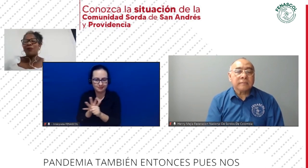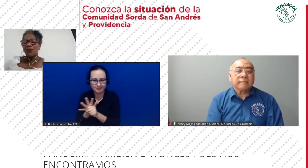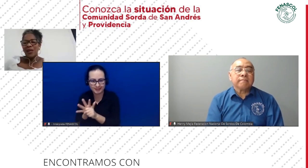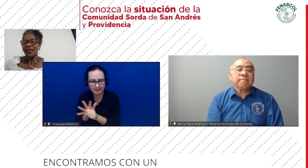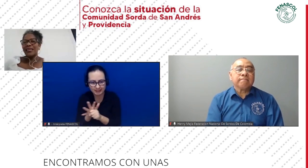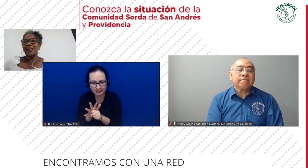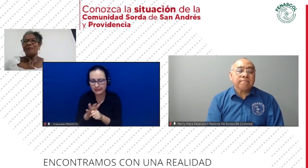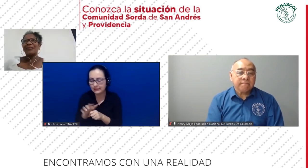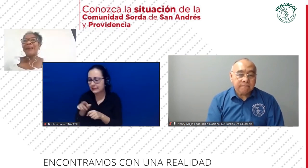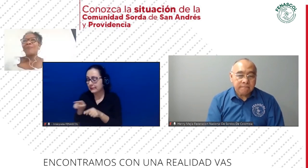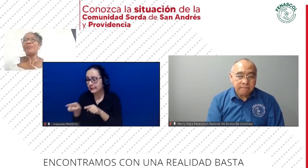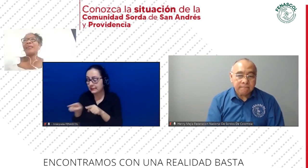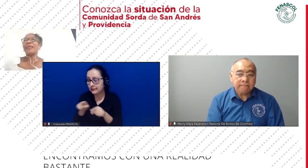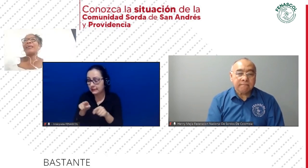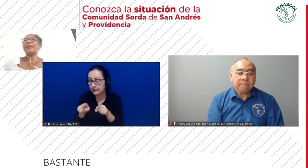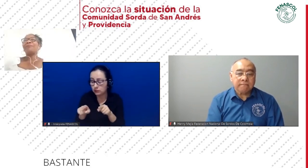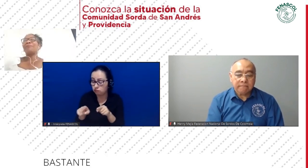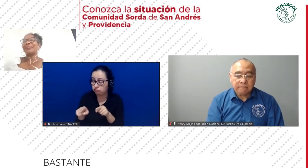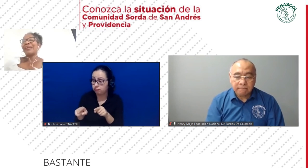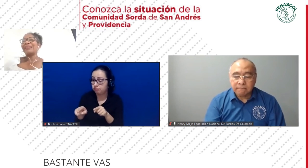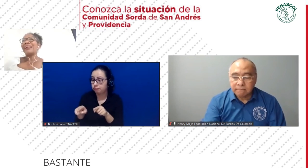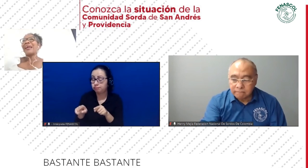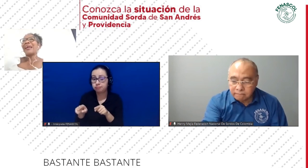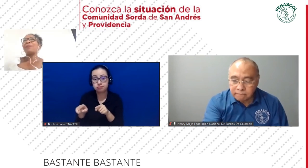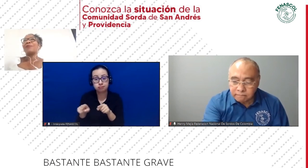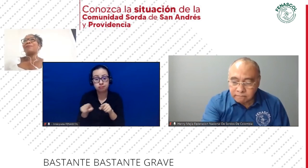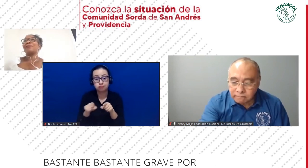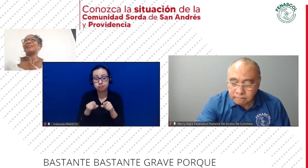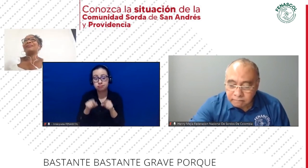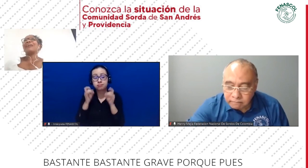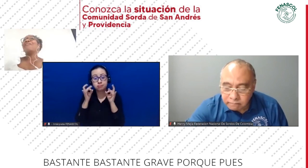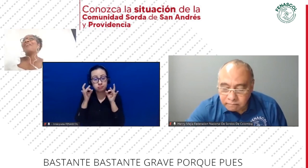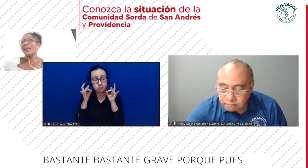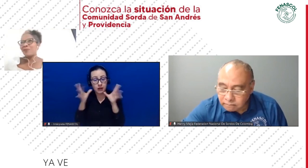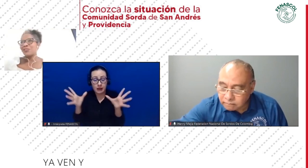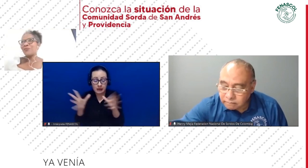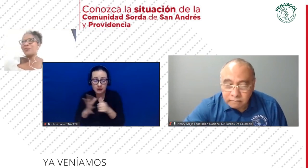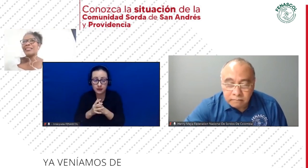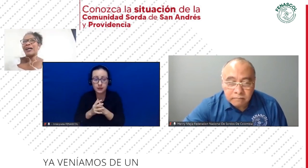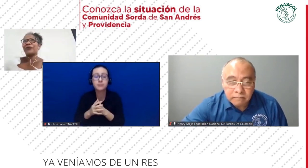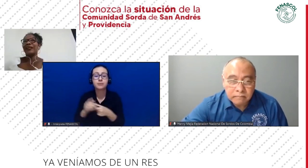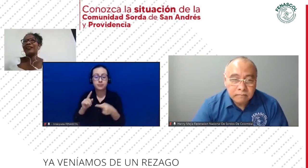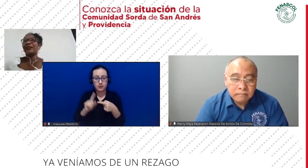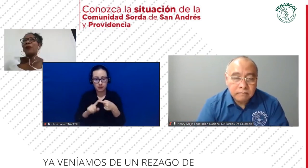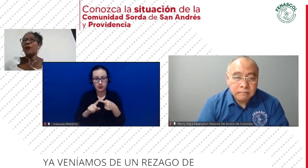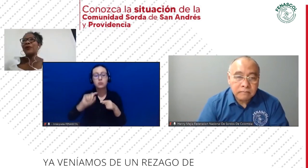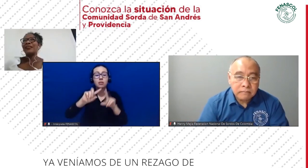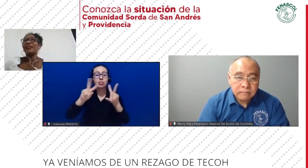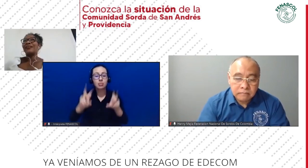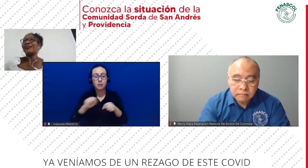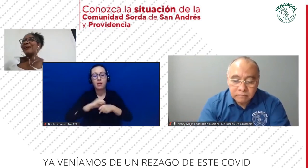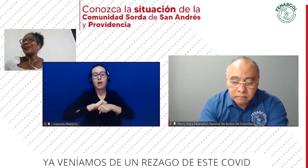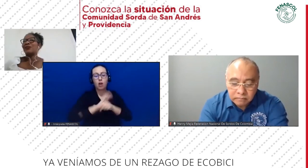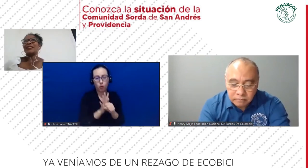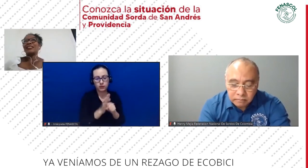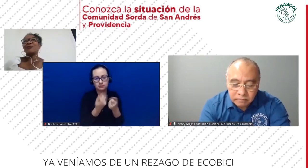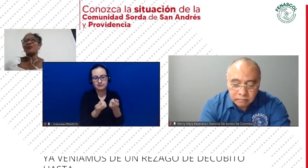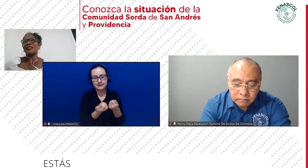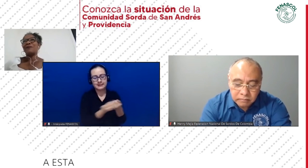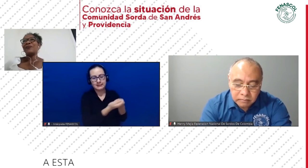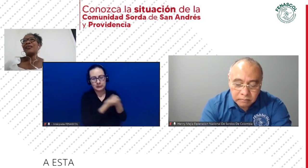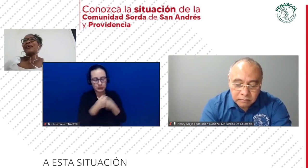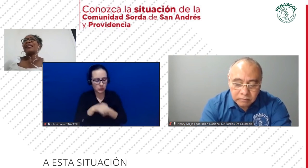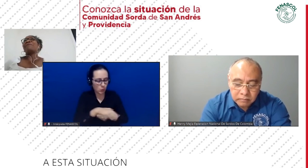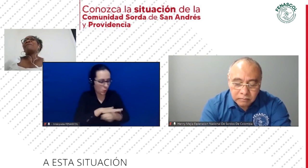encontramos con una realidad bastante bastante grave porque pues ya veníamos de un rezago de kobe y toda esta